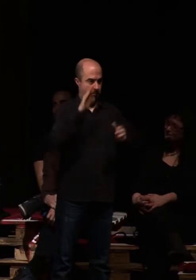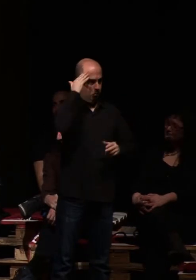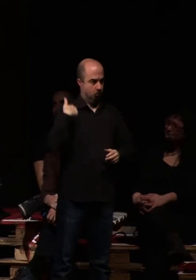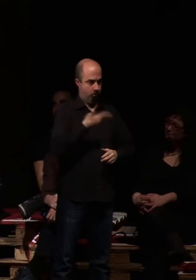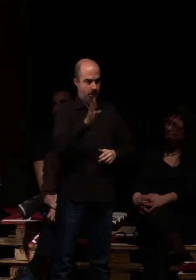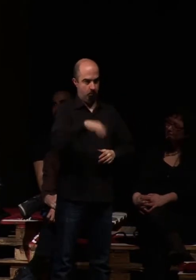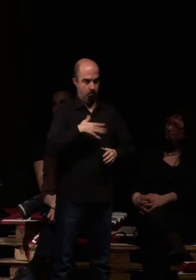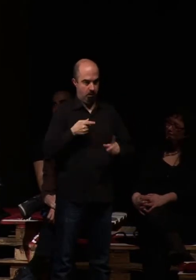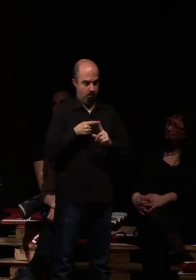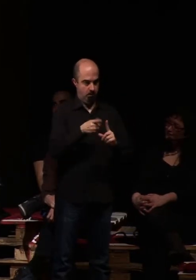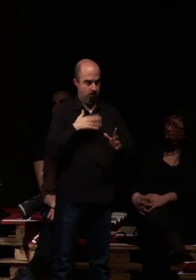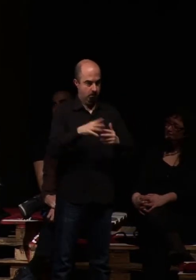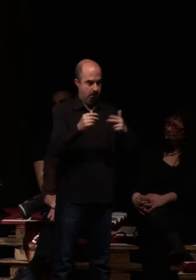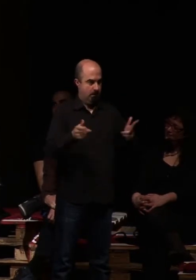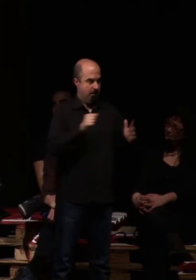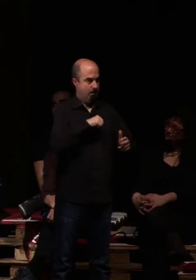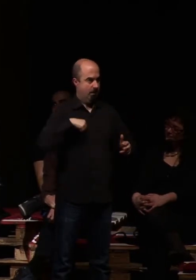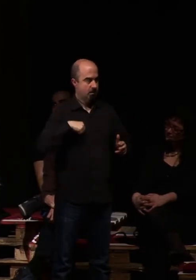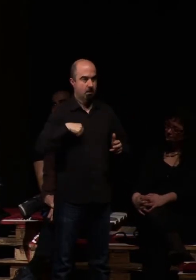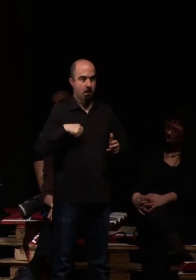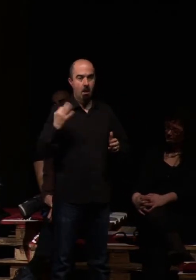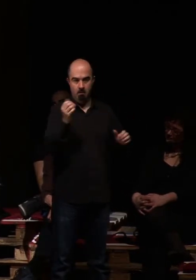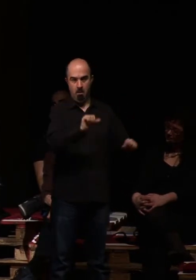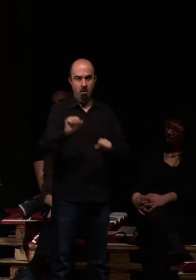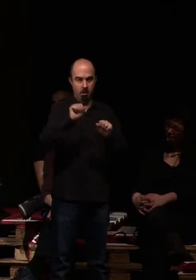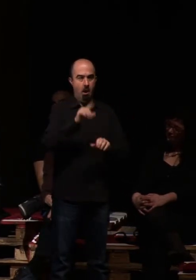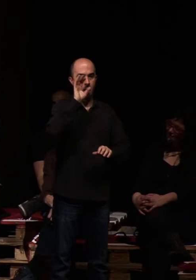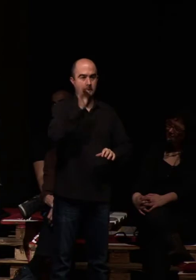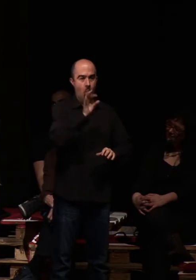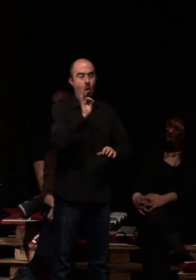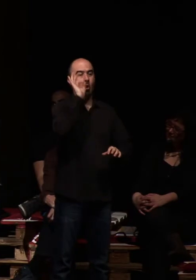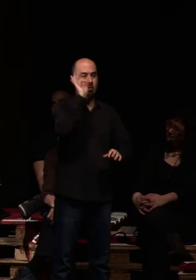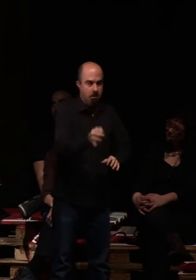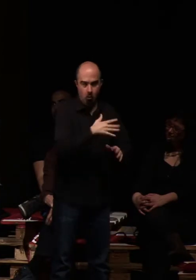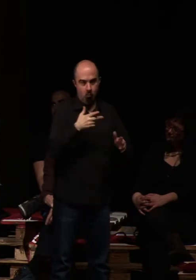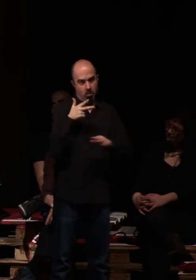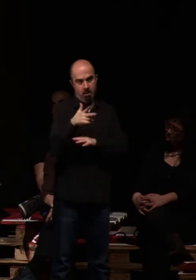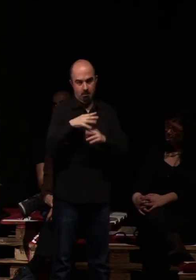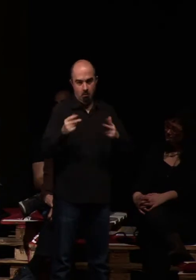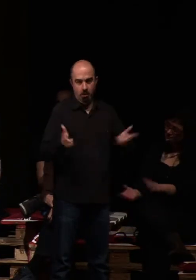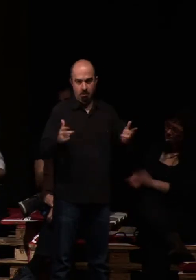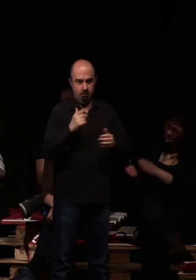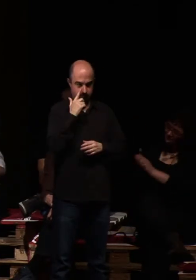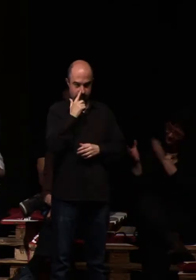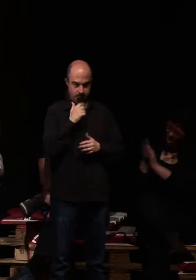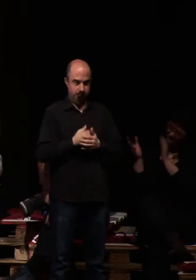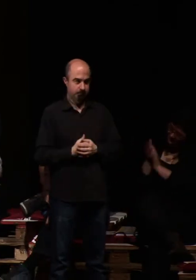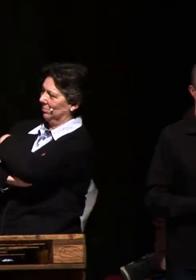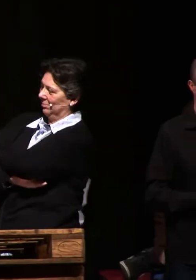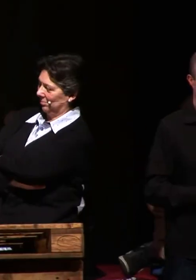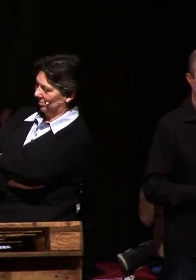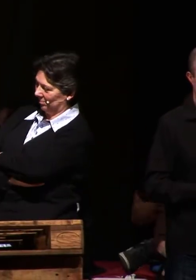pot significar la seva independència, s'ha de defensar sí o sí com un dret democràtic.